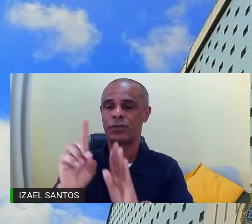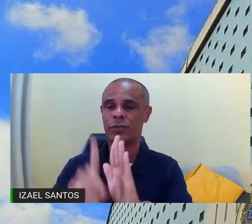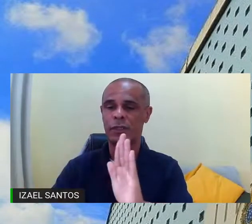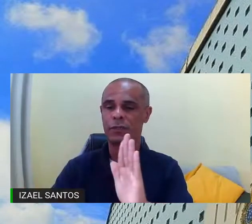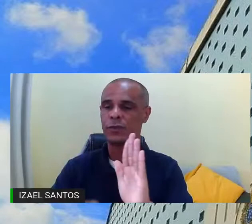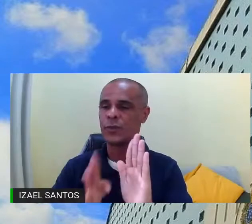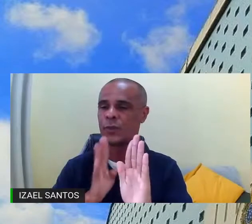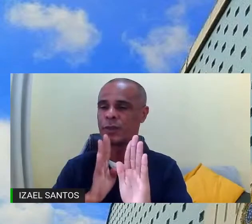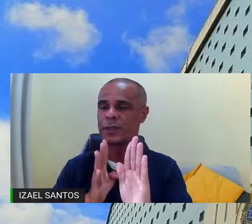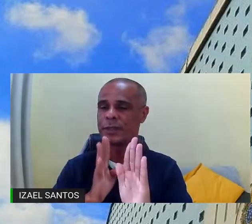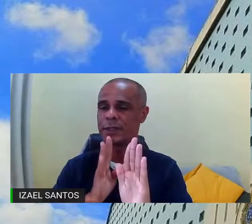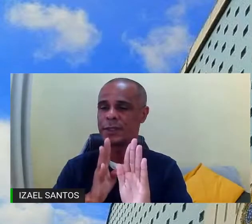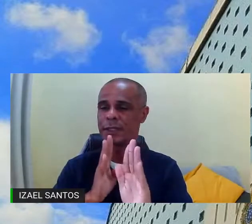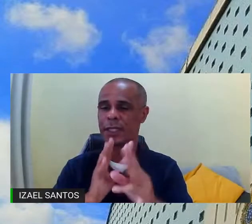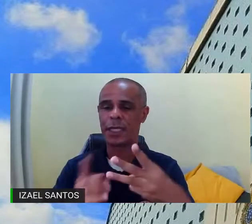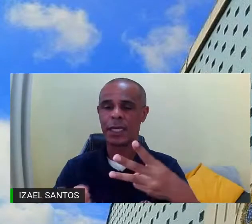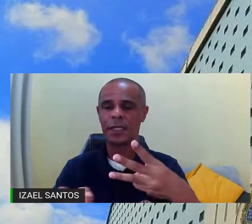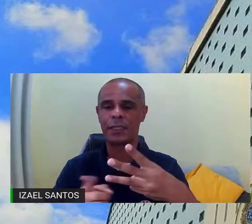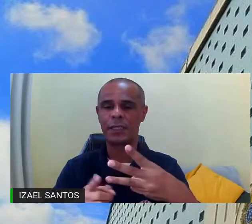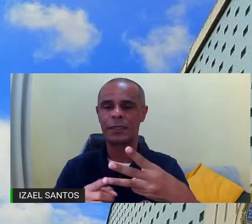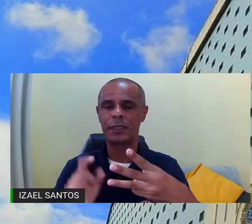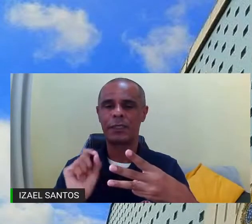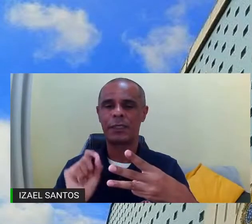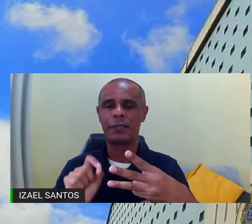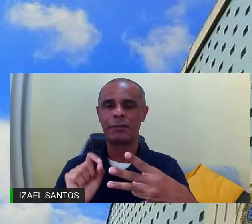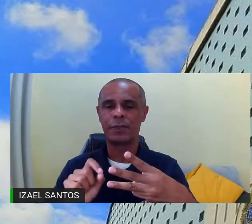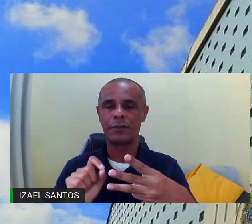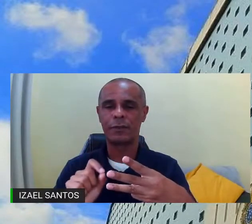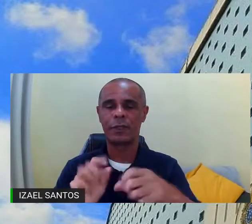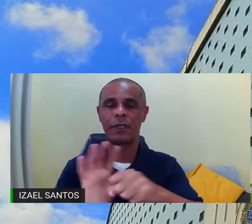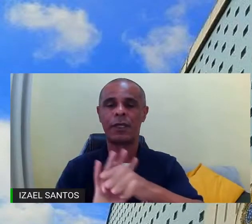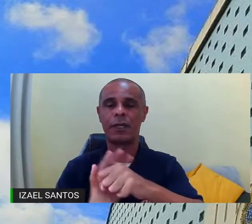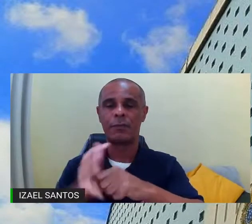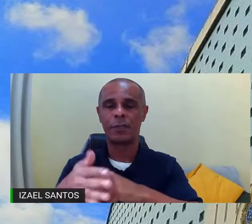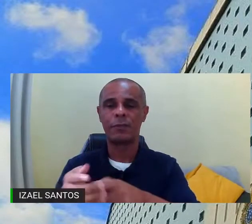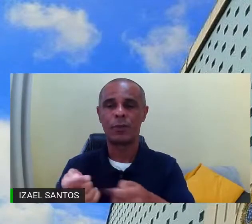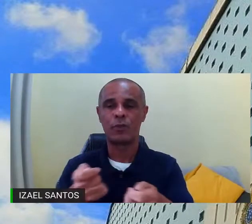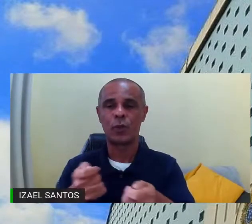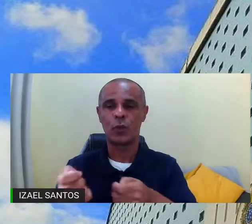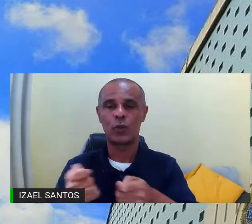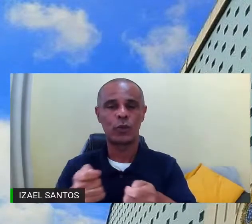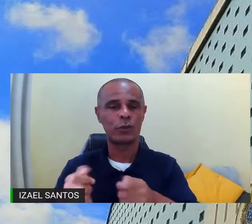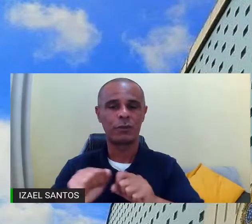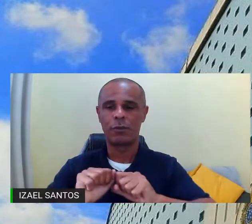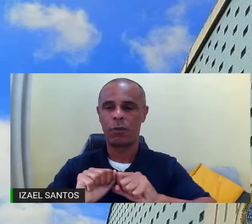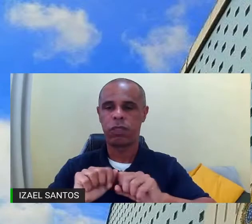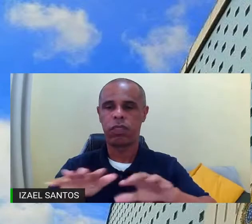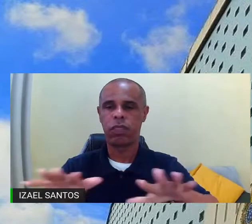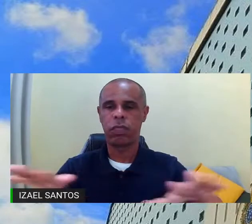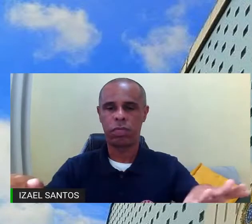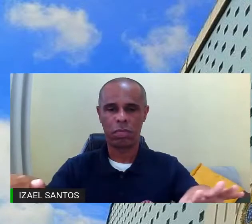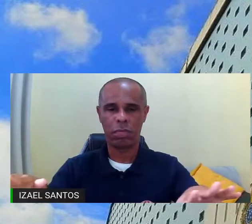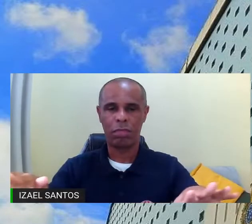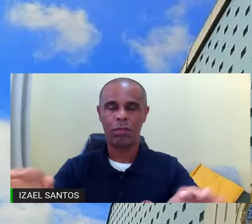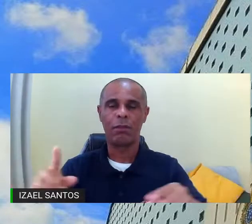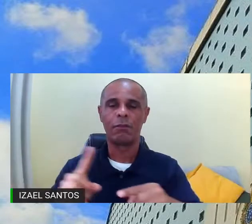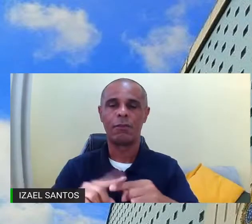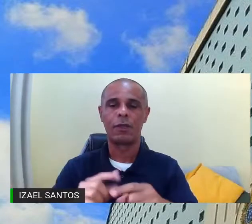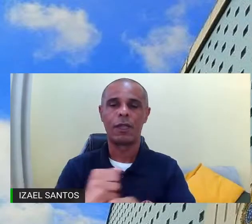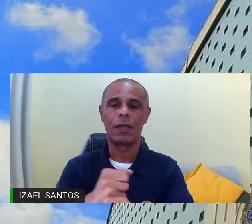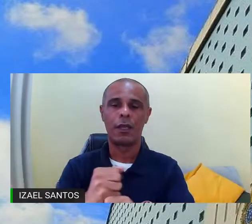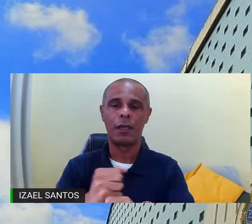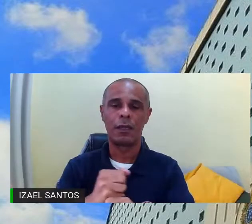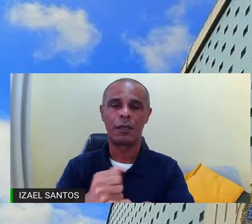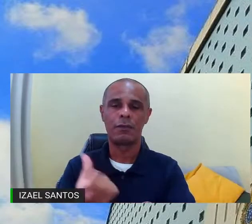a pandemia sem controle, com graves consequências econômicas, sobrepondo-se a uma economia já combalida por 6 anos de